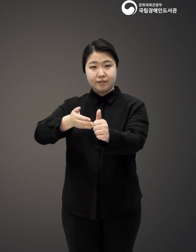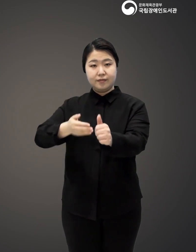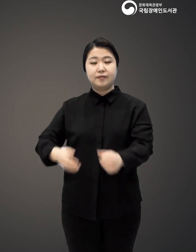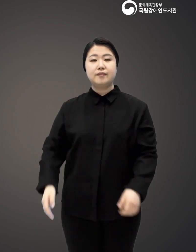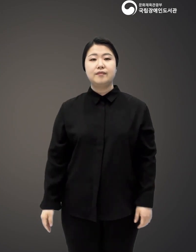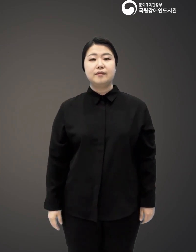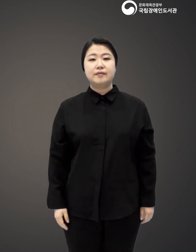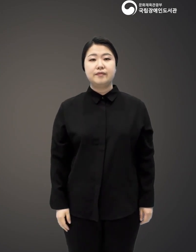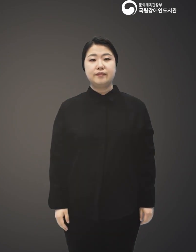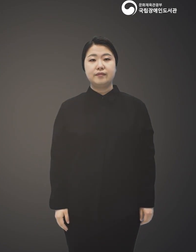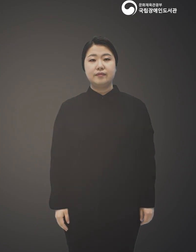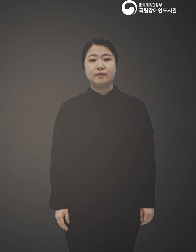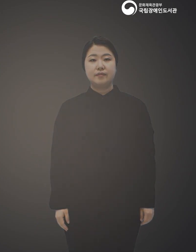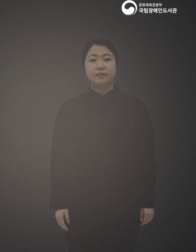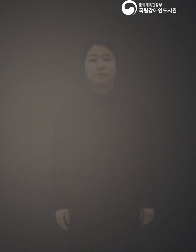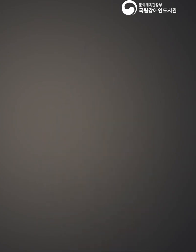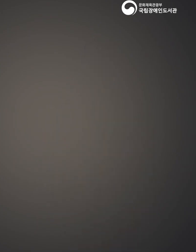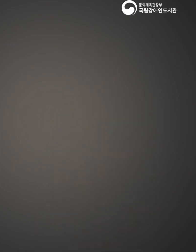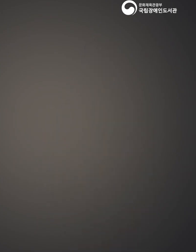책들